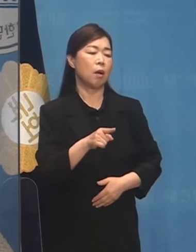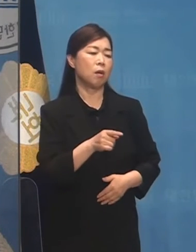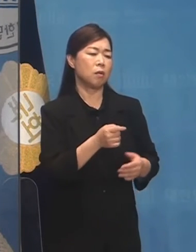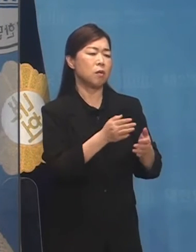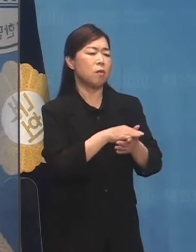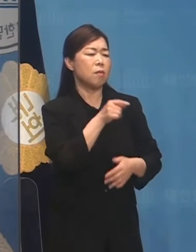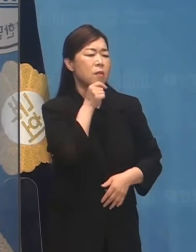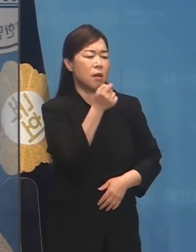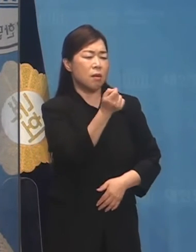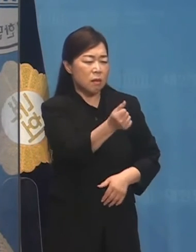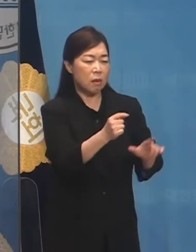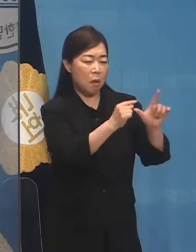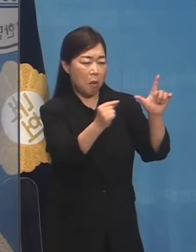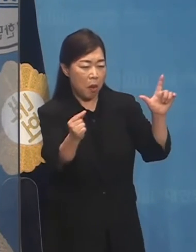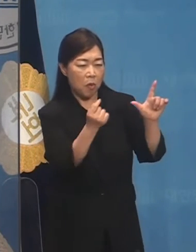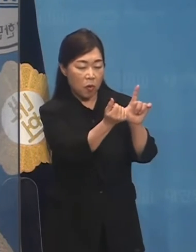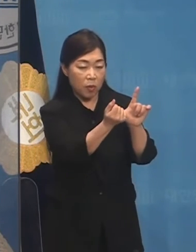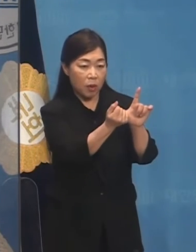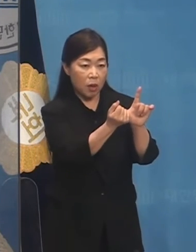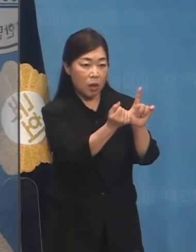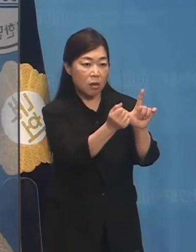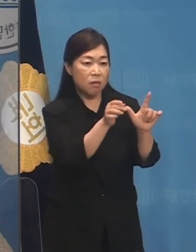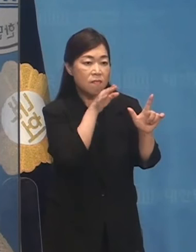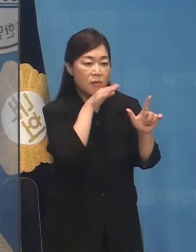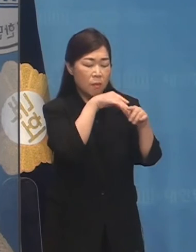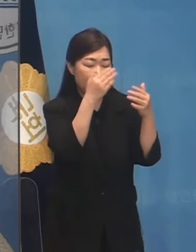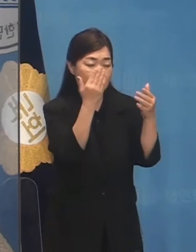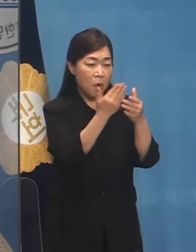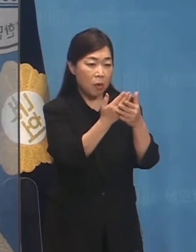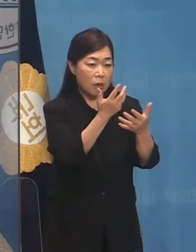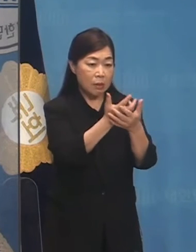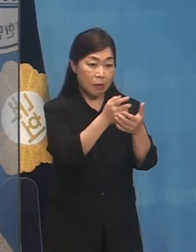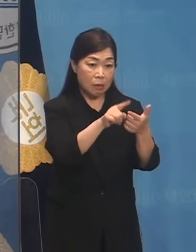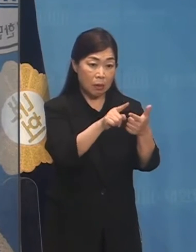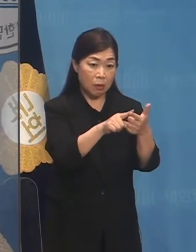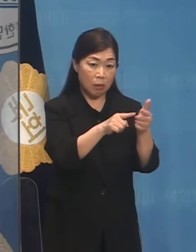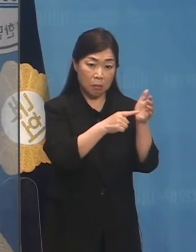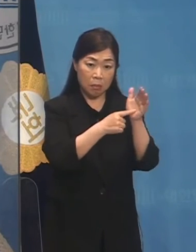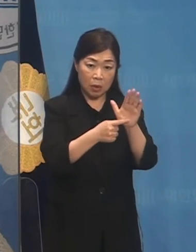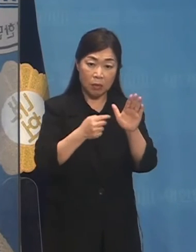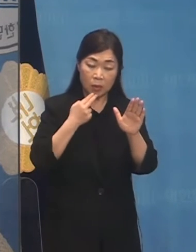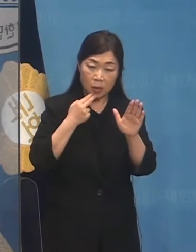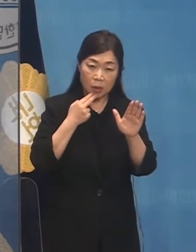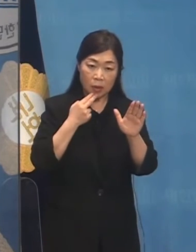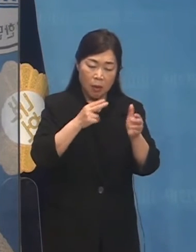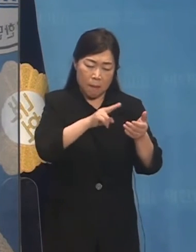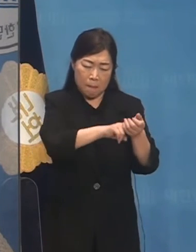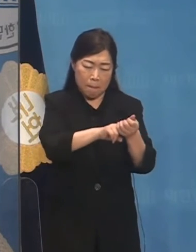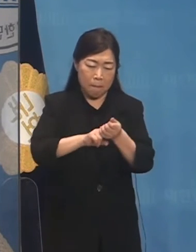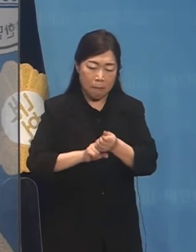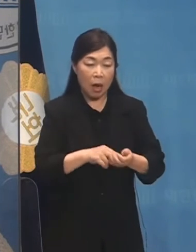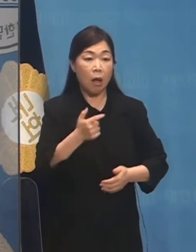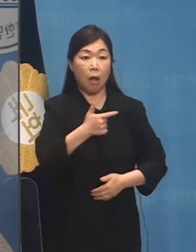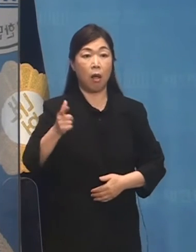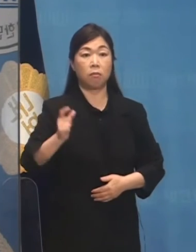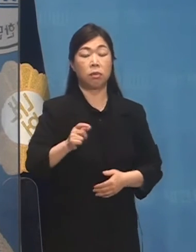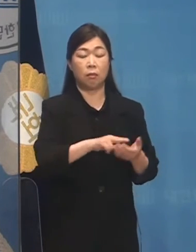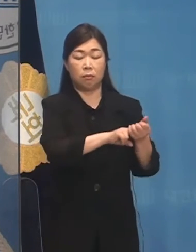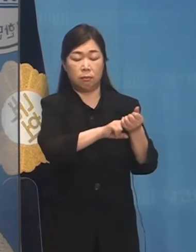빙산의 일각에 불과할 겁니다. 모든 자료에 대해서 이렇게 똑같은 자세로 감추고 있습니다.